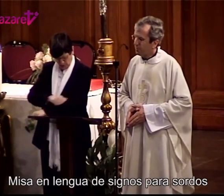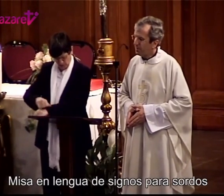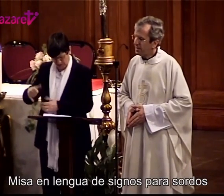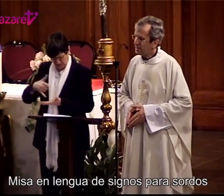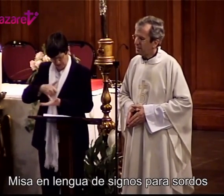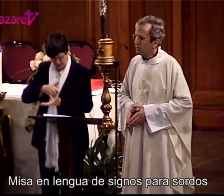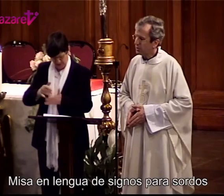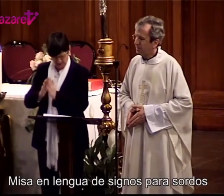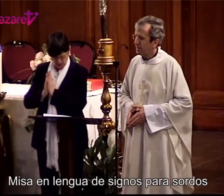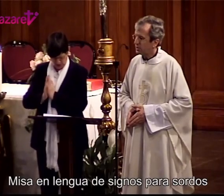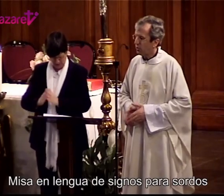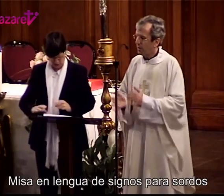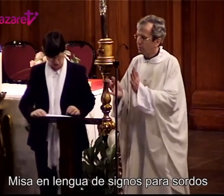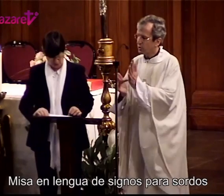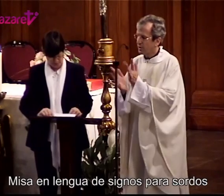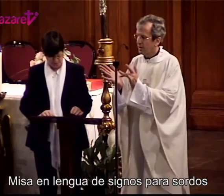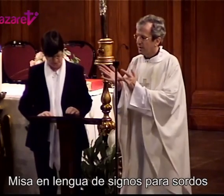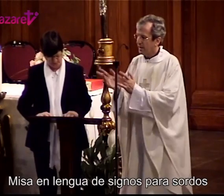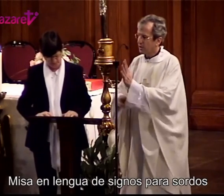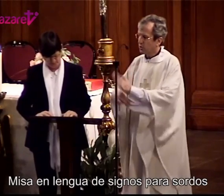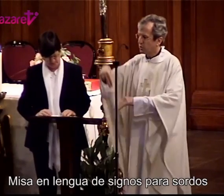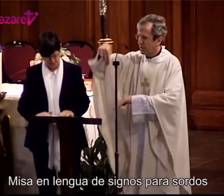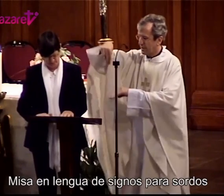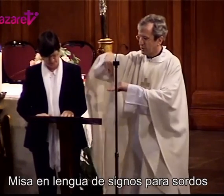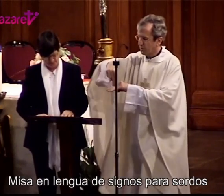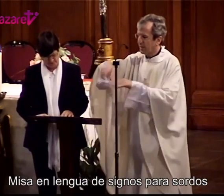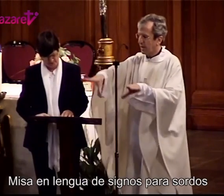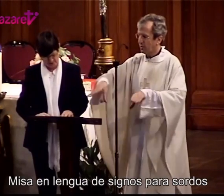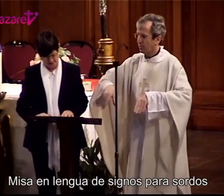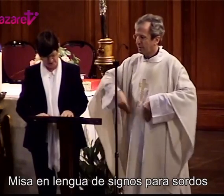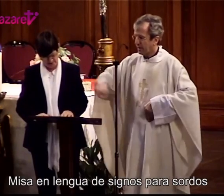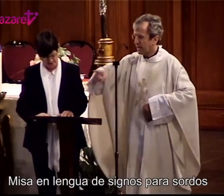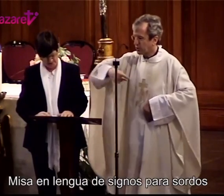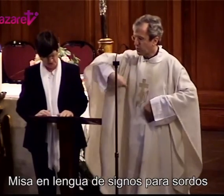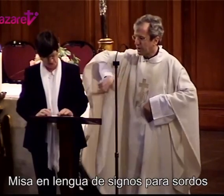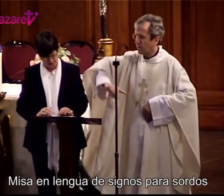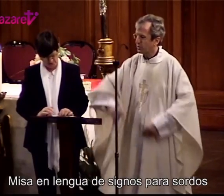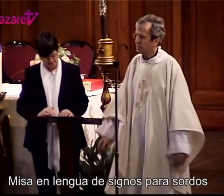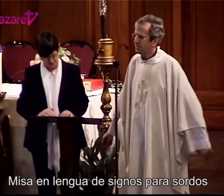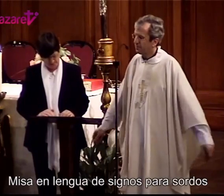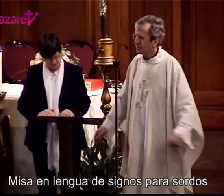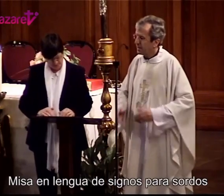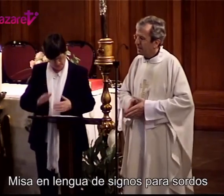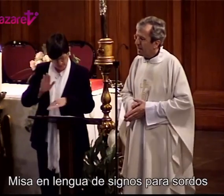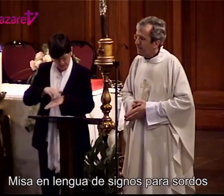pobres y los débiles, oremos: Jesús resucitado, escúchanos. Para